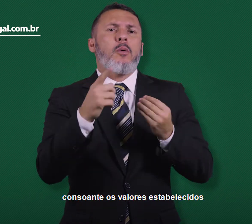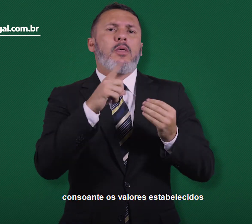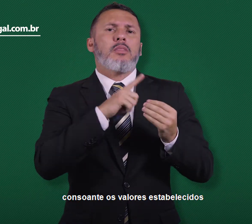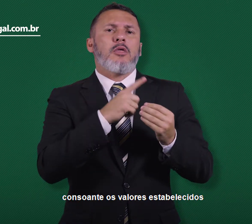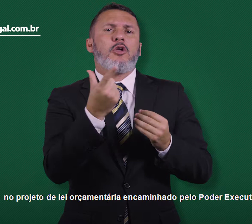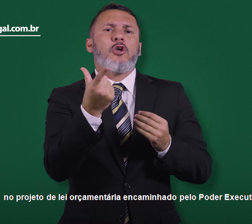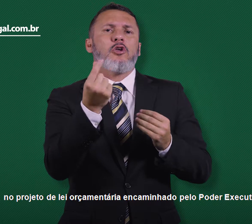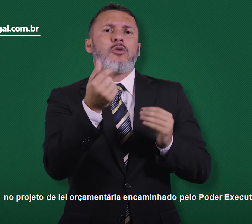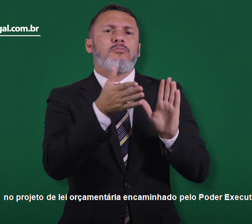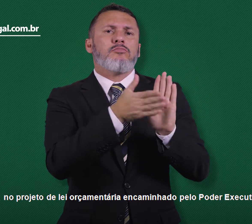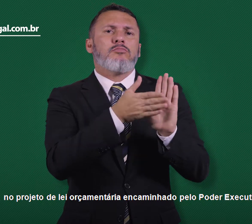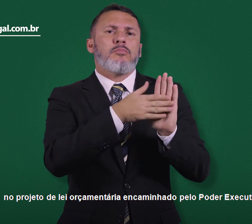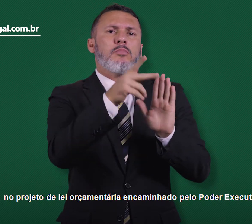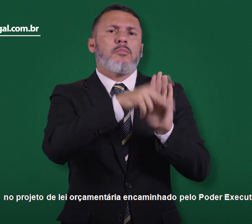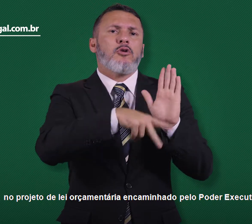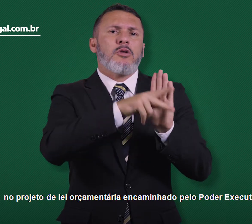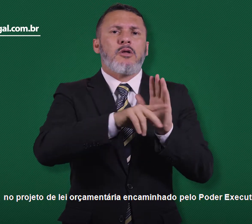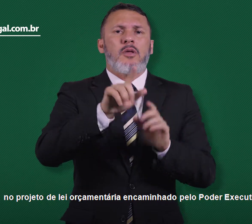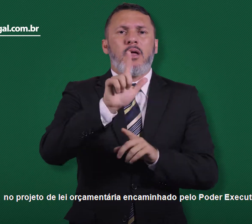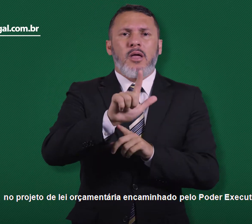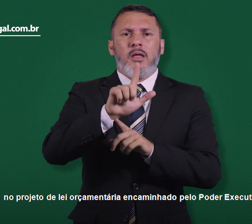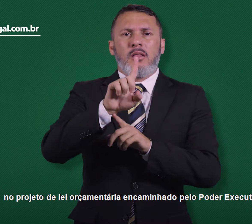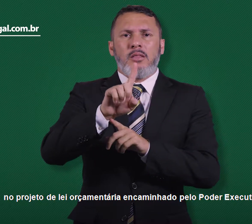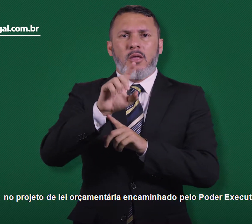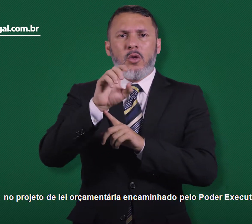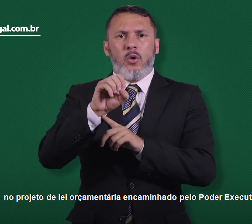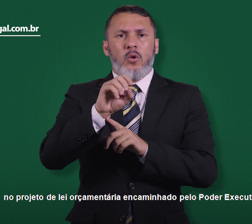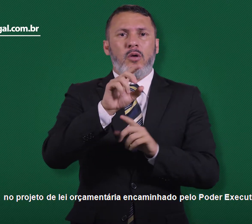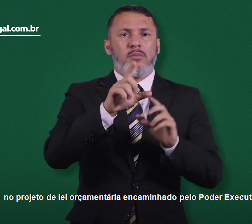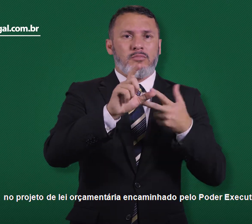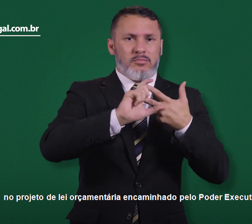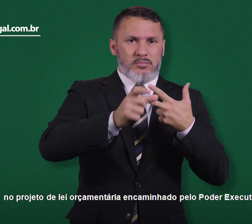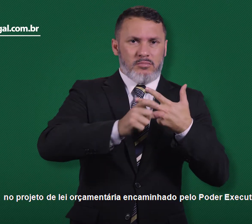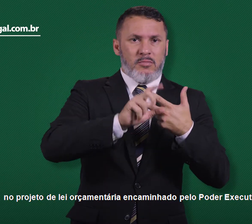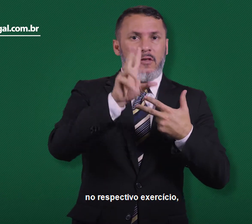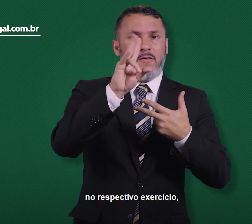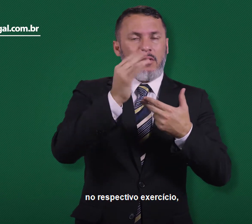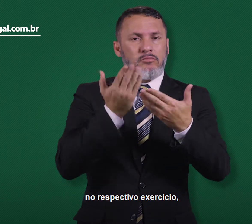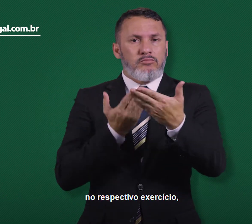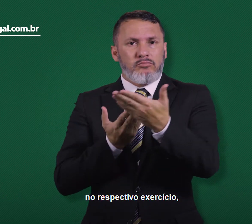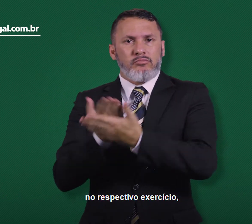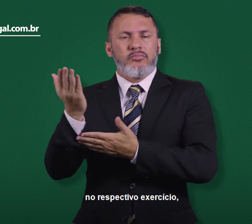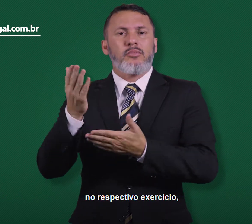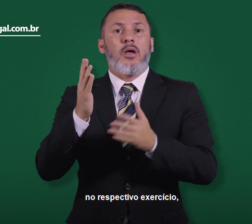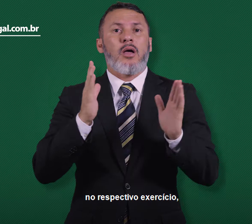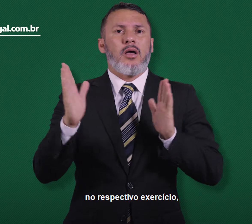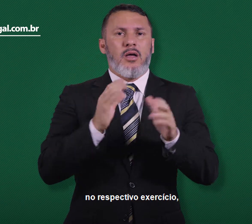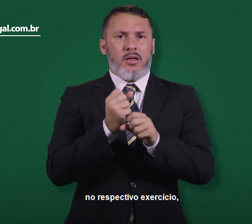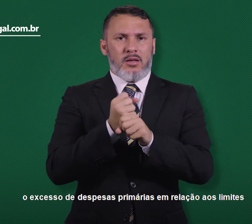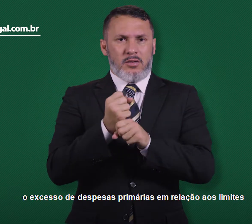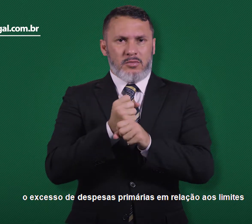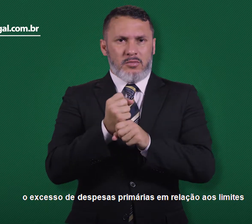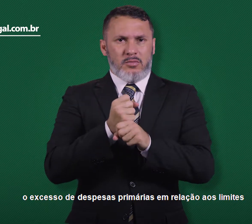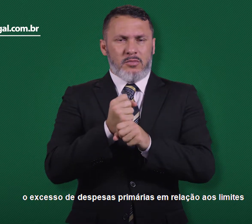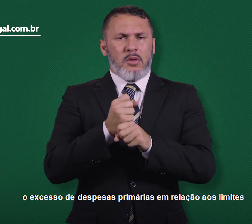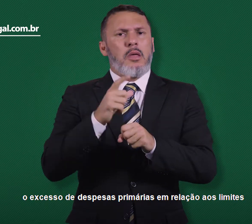estabelecidos no projeto de lei orçamentária encaminhado pelo Poder Executivo no respectivo exercício, o excesso de